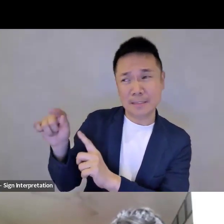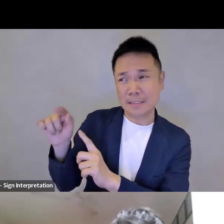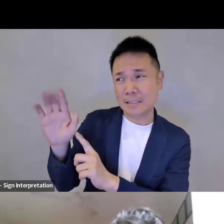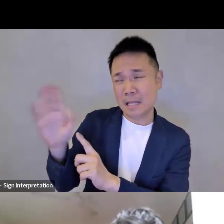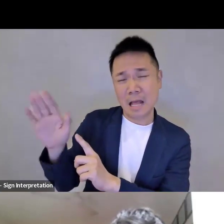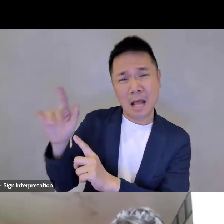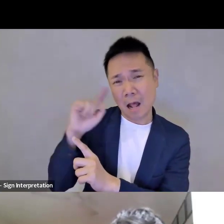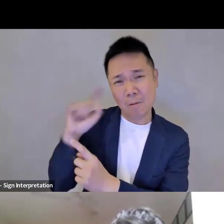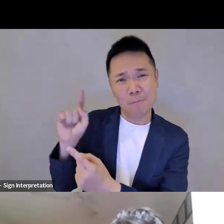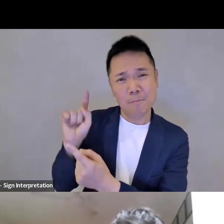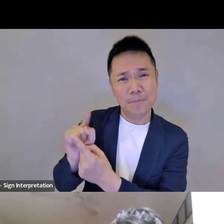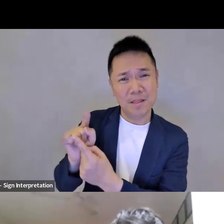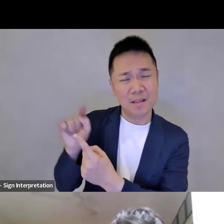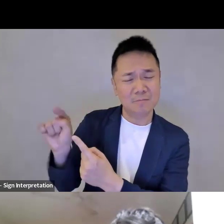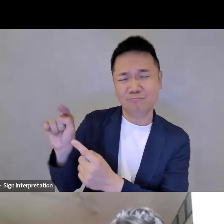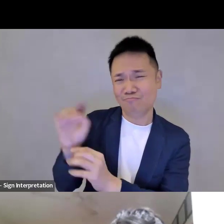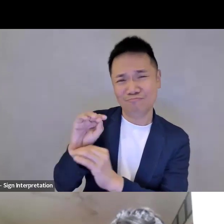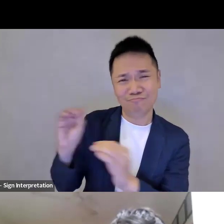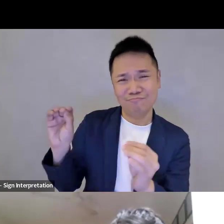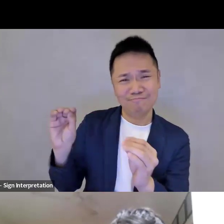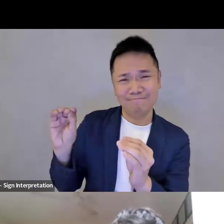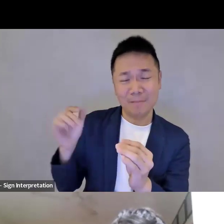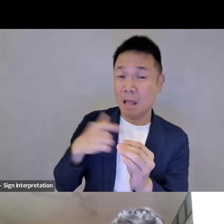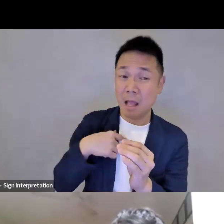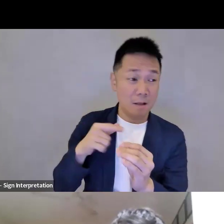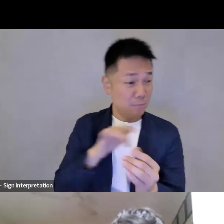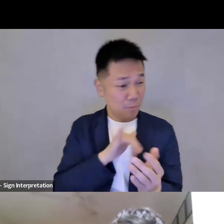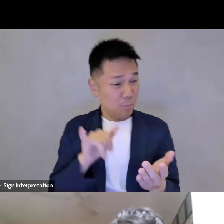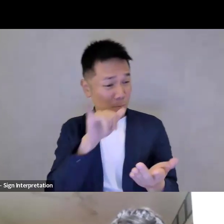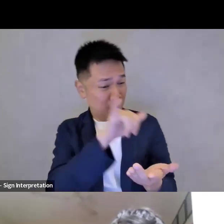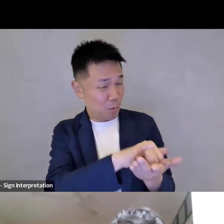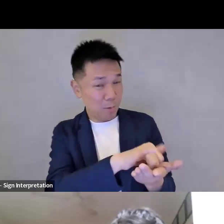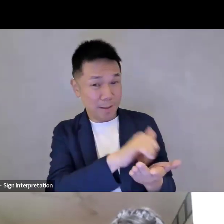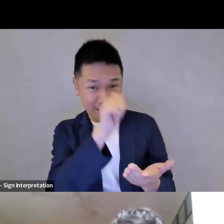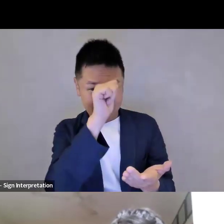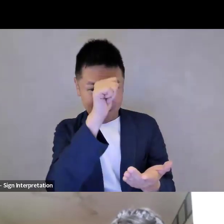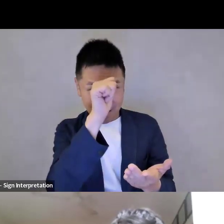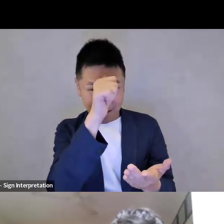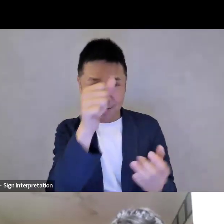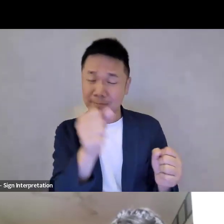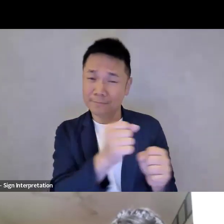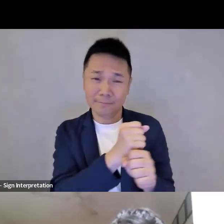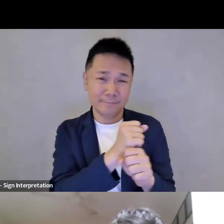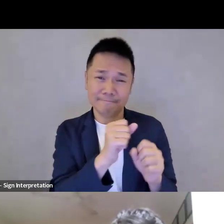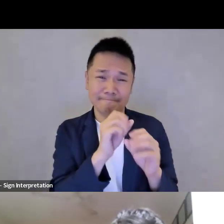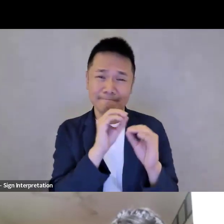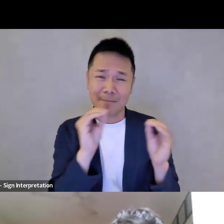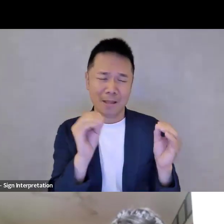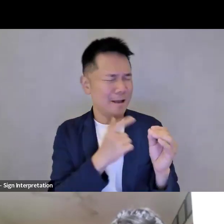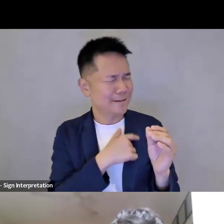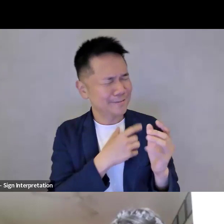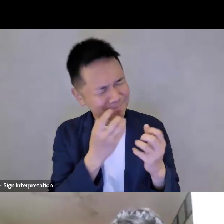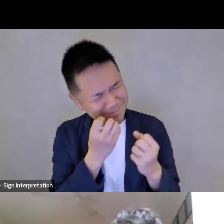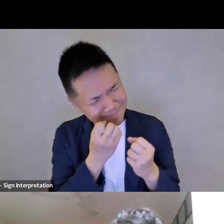当每次我听到就是听到饥饿，爸爸他就会到我的脑海之中。